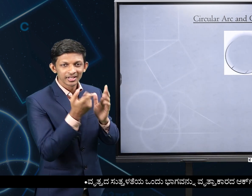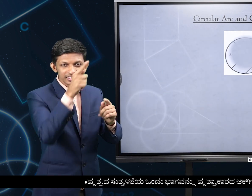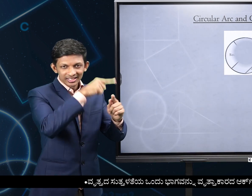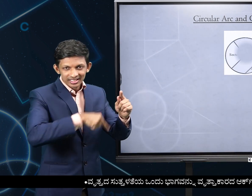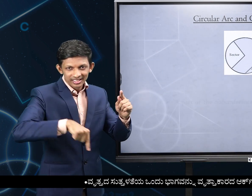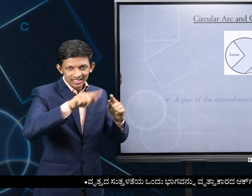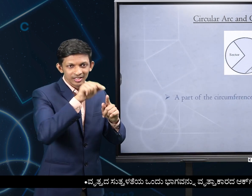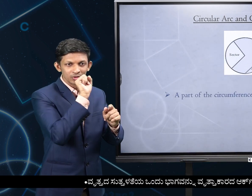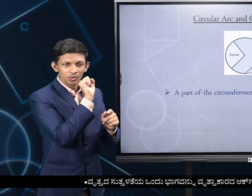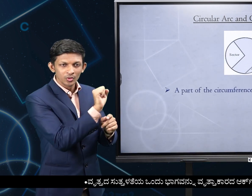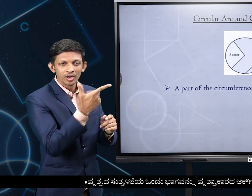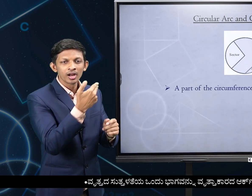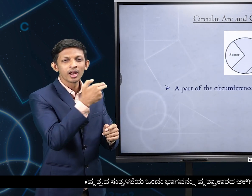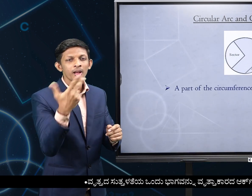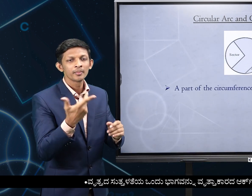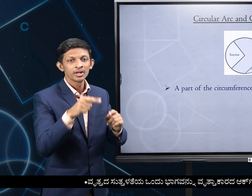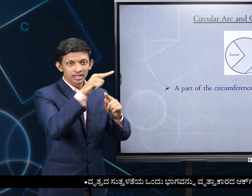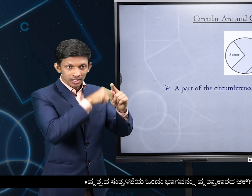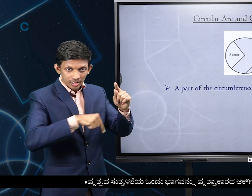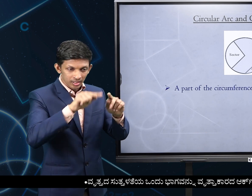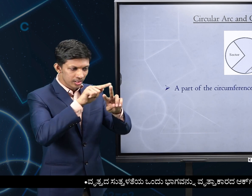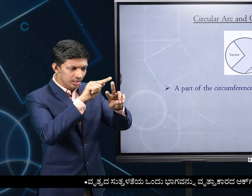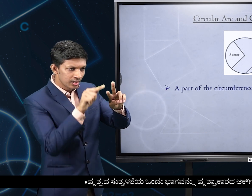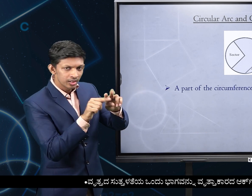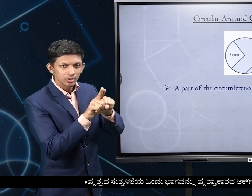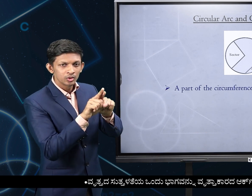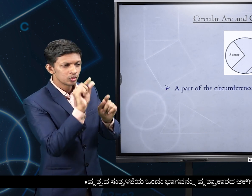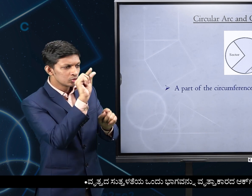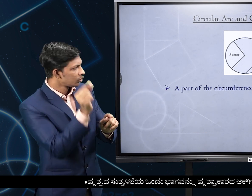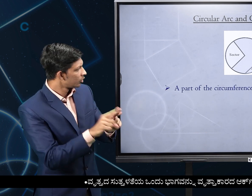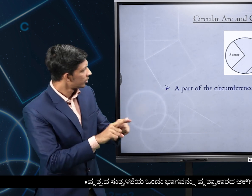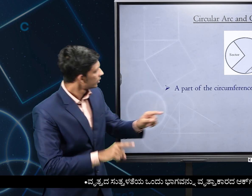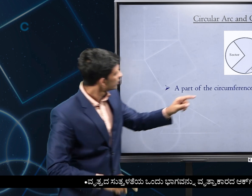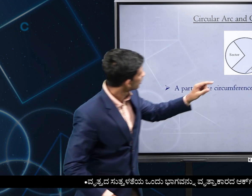ವೃತ್ತದ ಸುತ್ತಳತೆಯ ಒಂದು ಭಾಗವನ್ನು ವೃತ್ತಾಕಾರದ ಆರ್ಕ್ ಎಂದು ಕರೆಯಲಾಗುತ್ತದೆ.